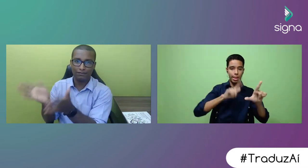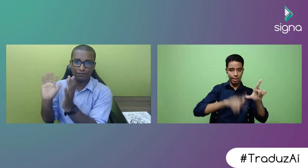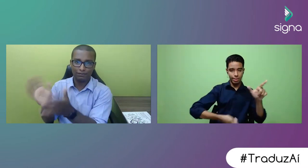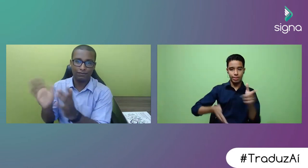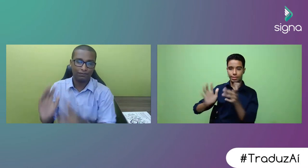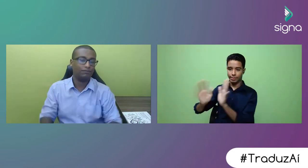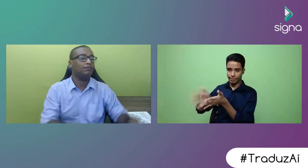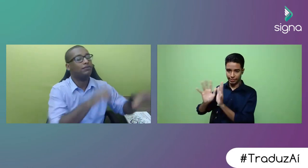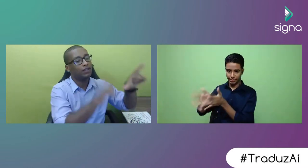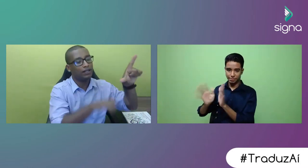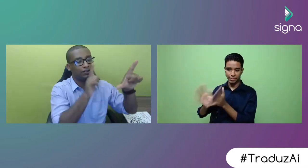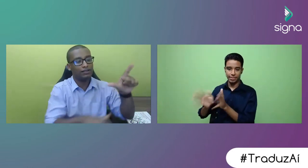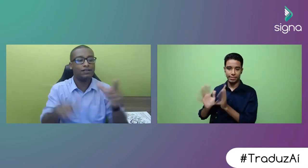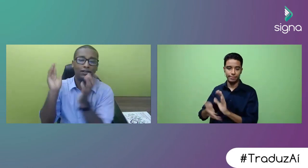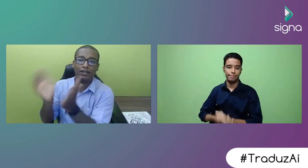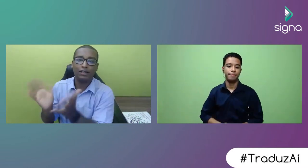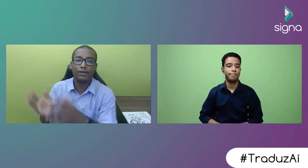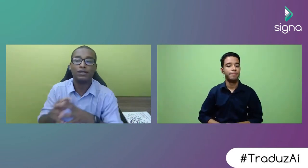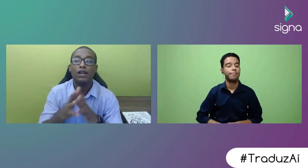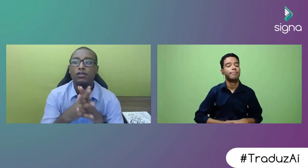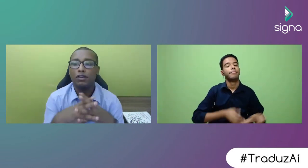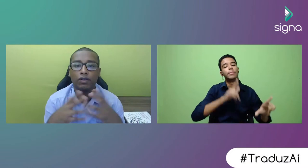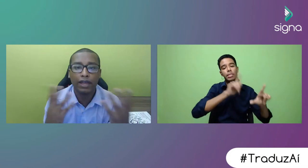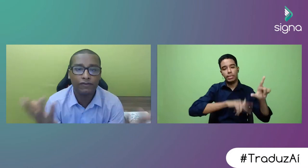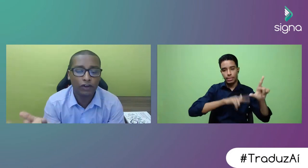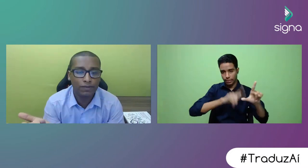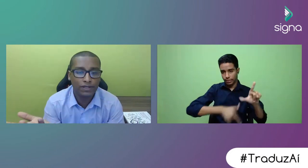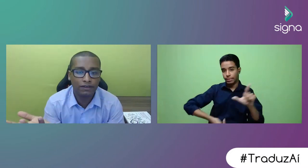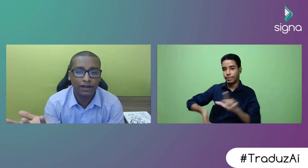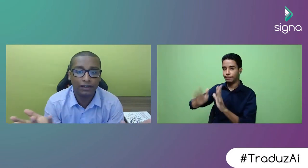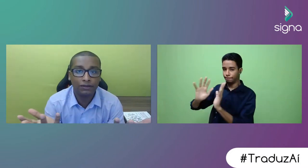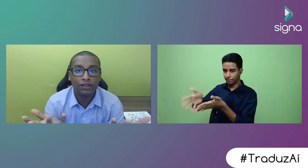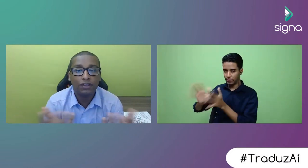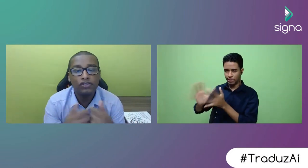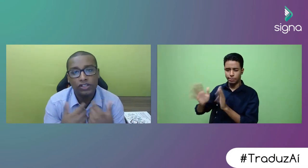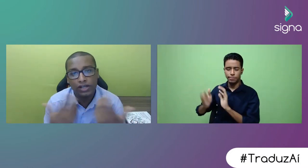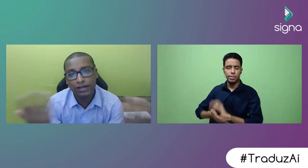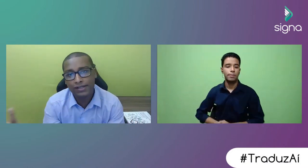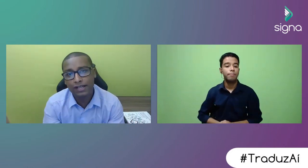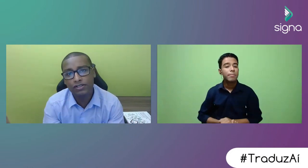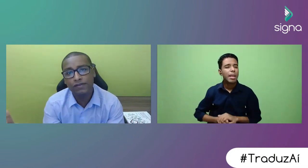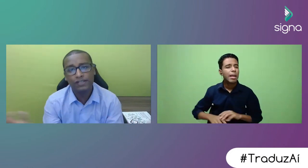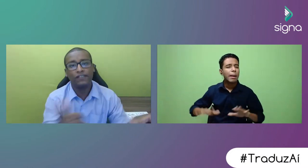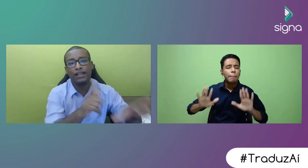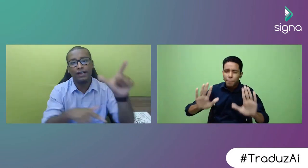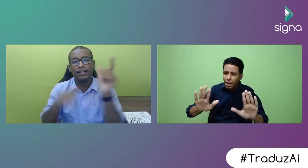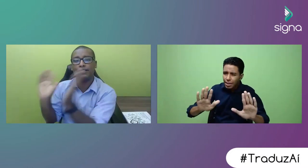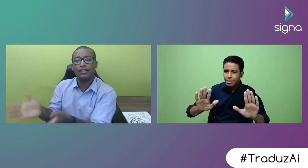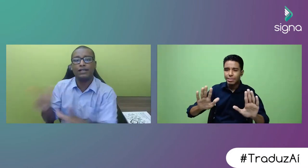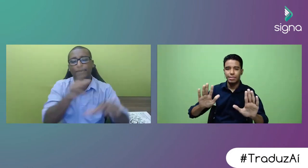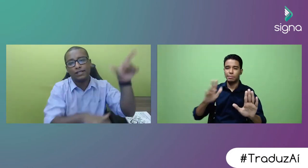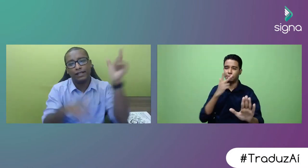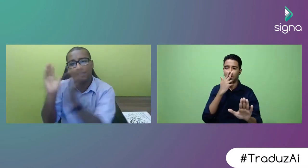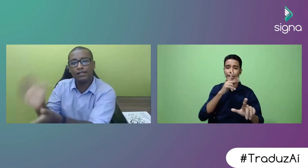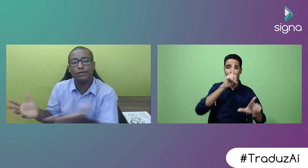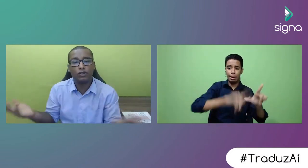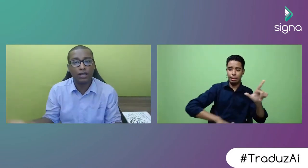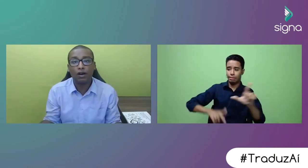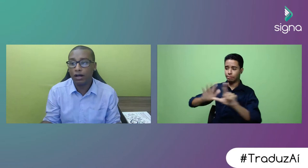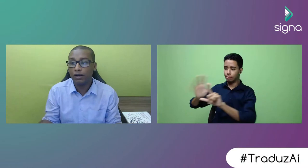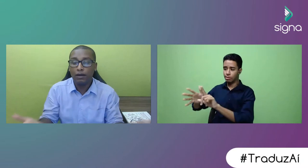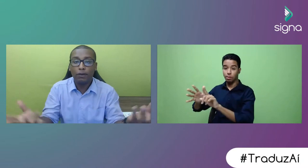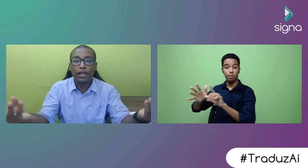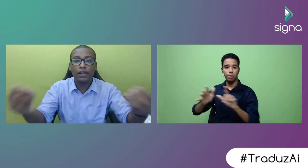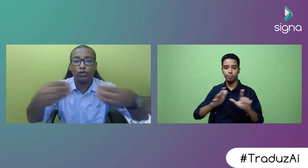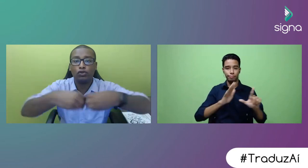Libras. Letras, Libras. Só que o que foi observado? Gente, é cansativo você ficar letras, Libras